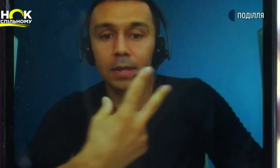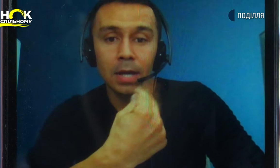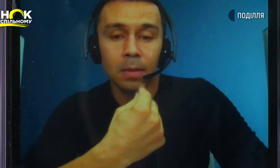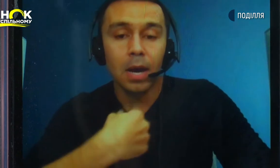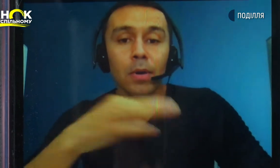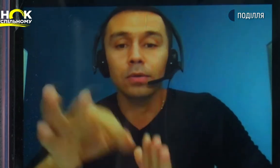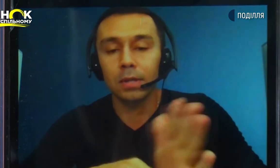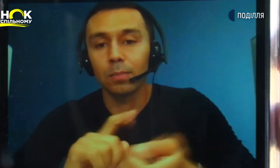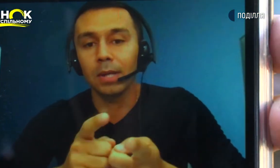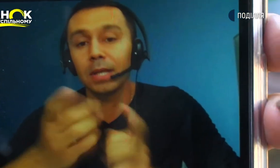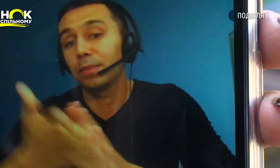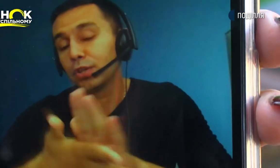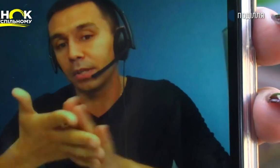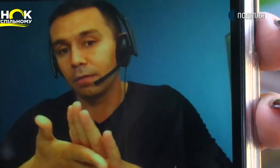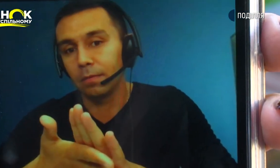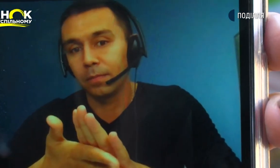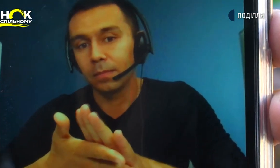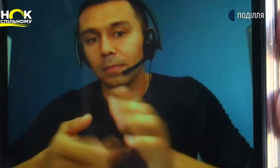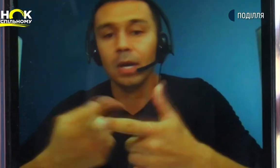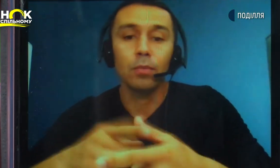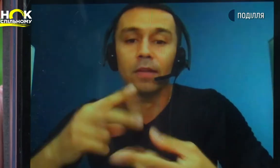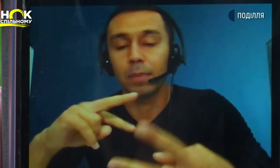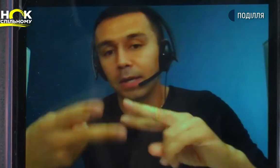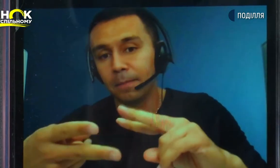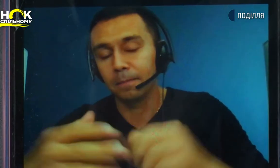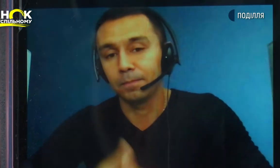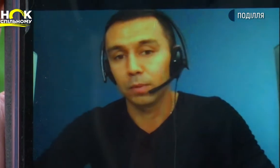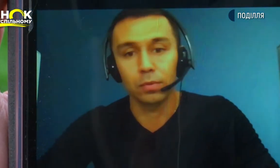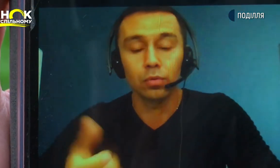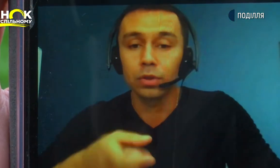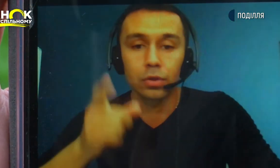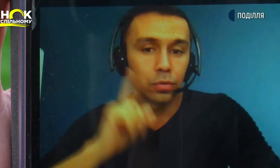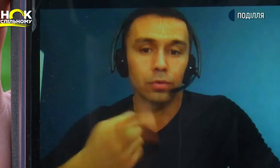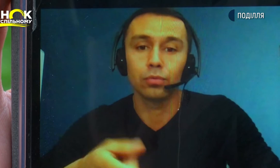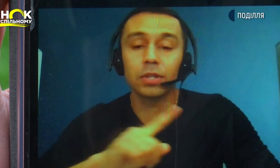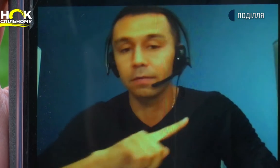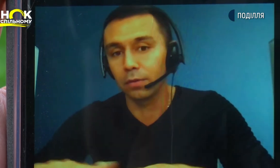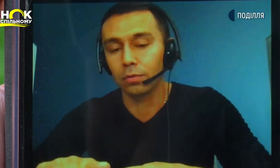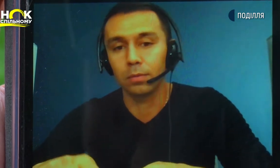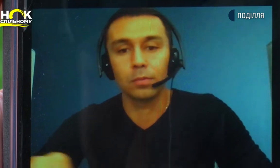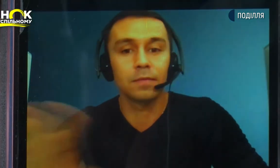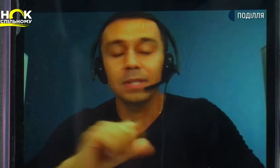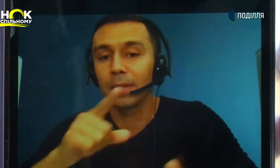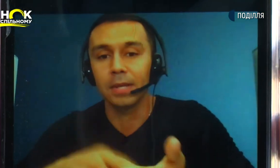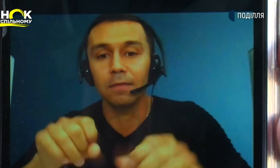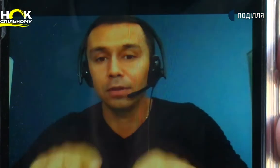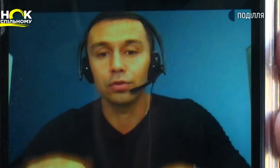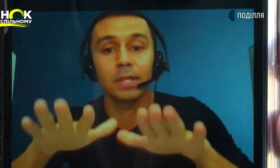нам, а ми одразу перекладаємо на жестову, або навпаки. Тобто дуже зручно, дуже швидко, тобто всі питання вирішуються на